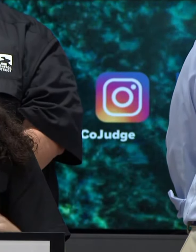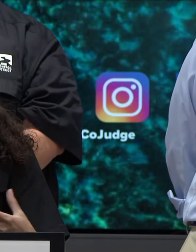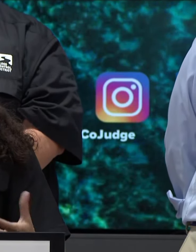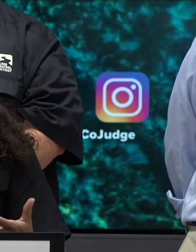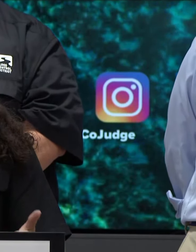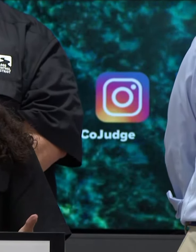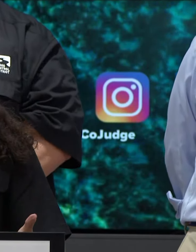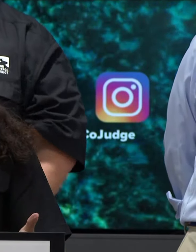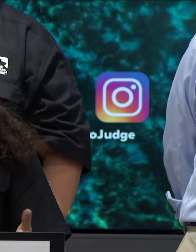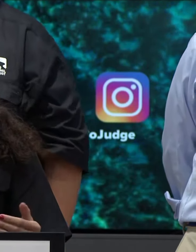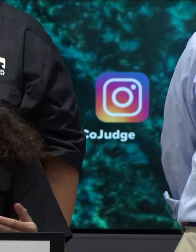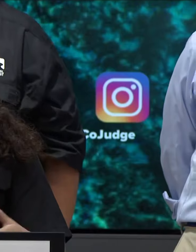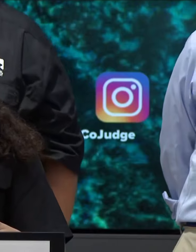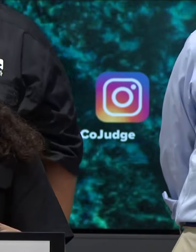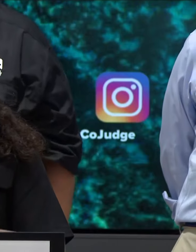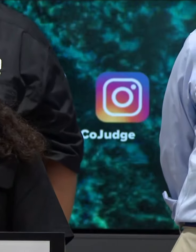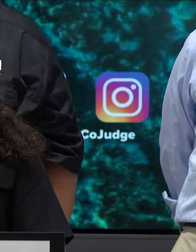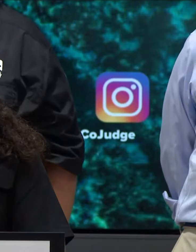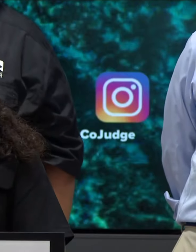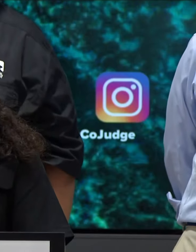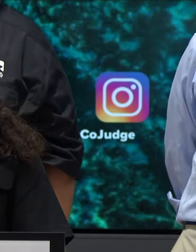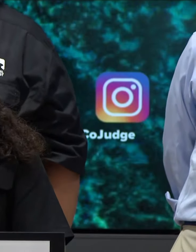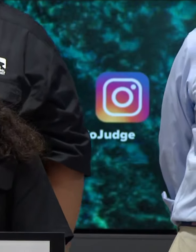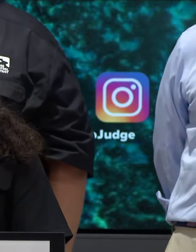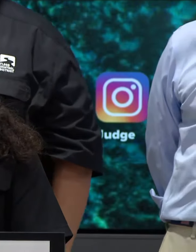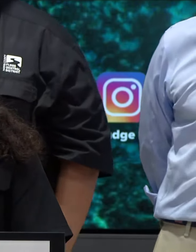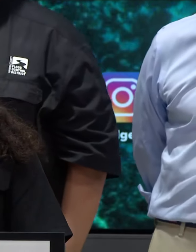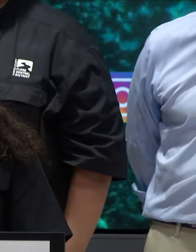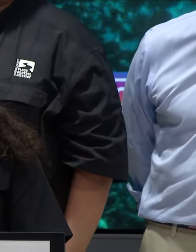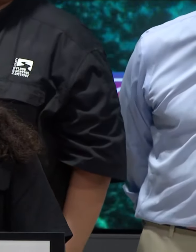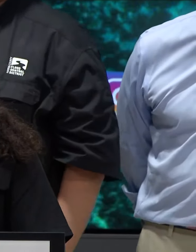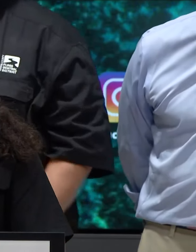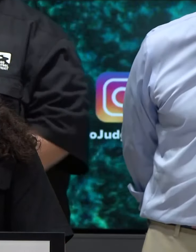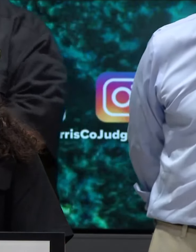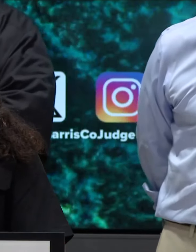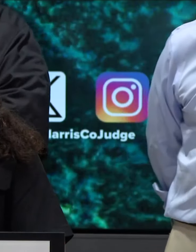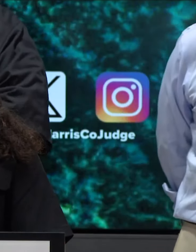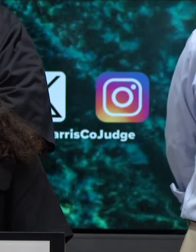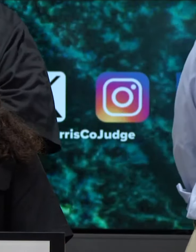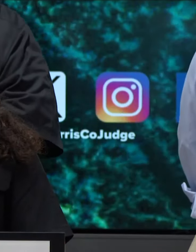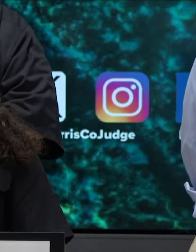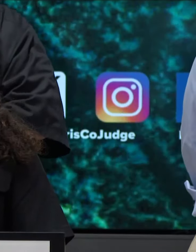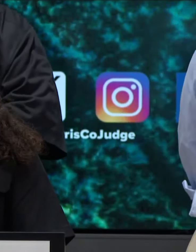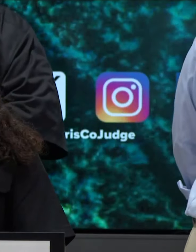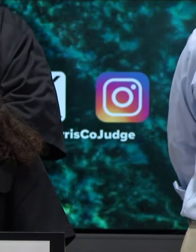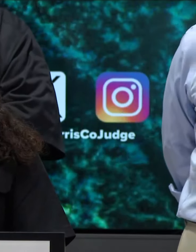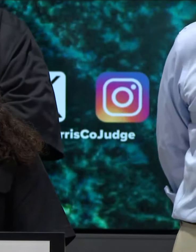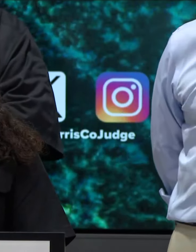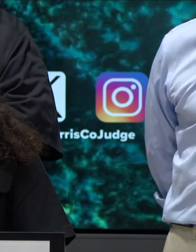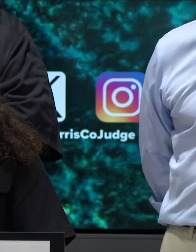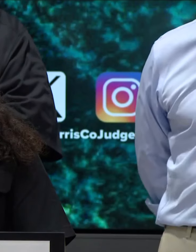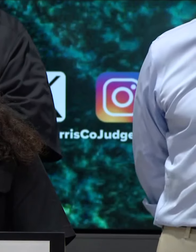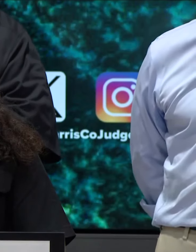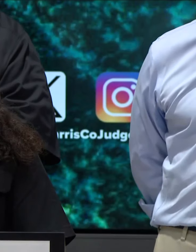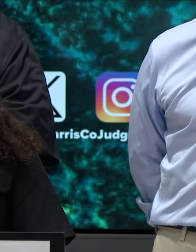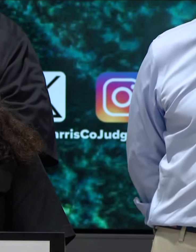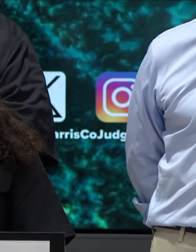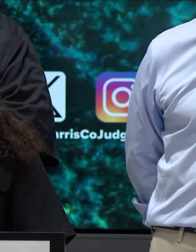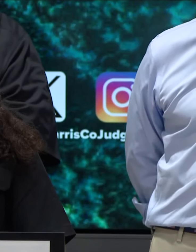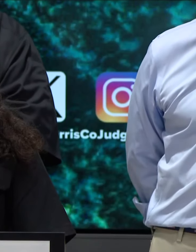que se llama los cooling centers. Hemos establecido 14 a lo largo del condado con la ayuda de la ciudad.